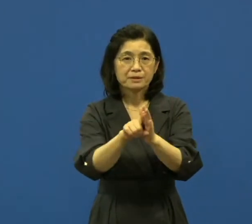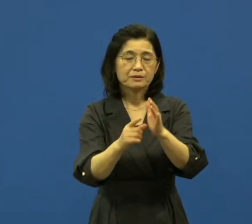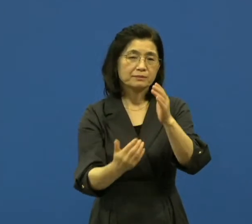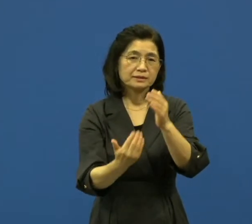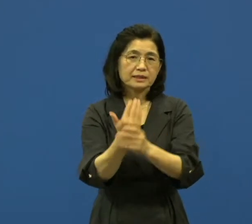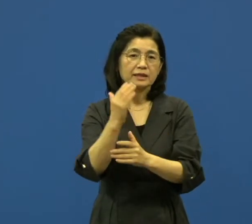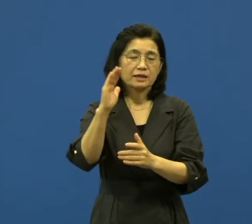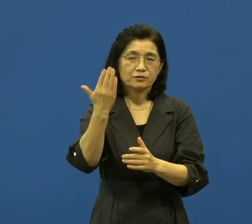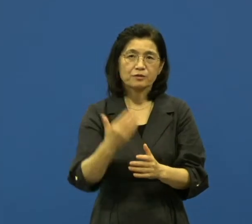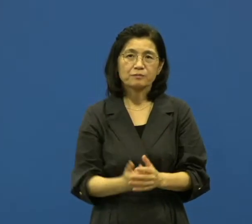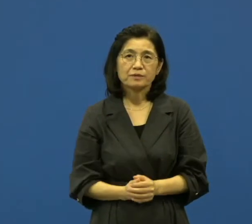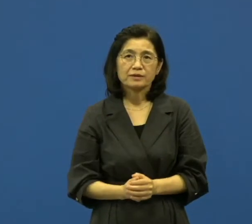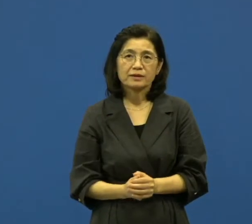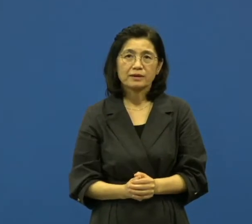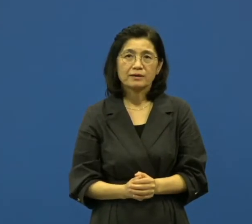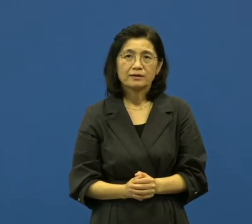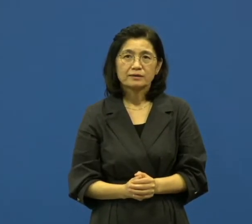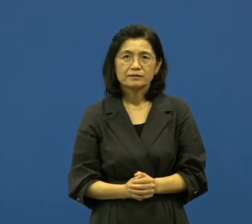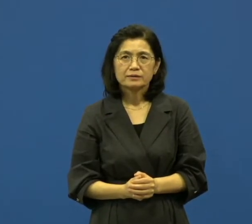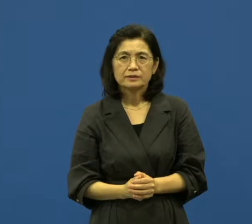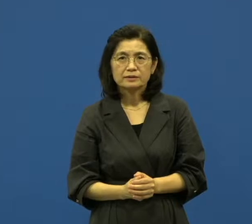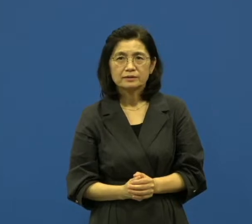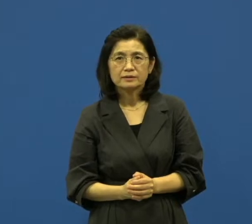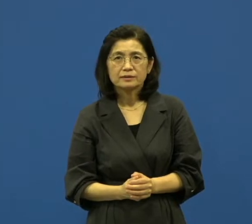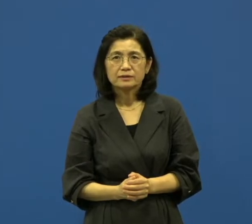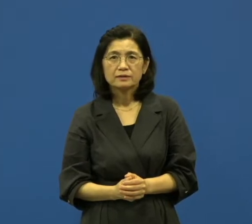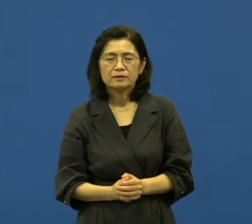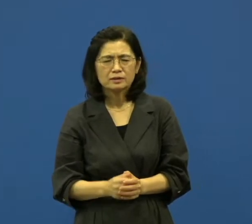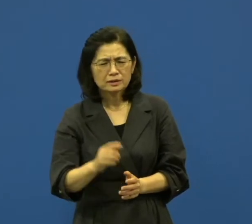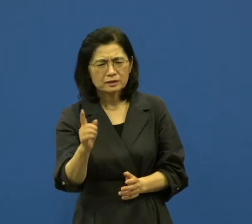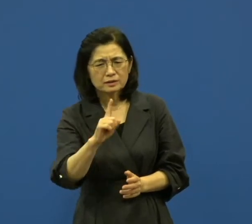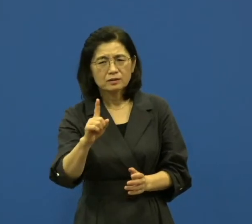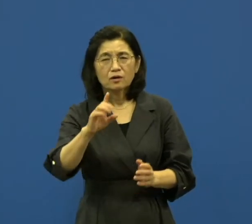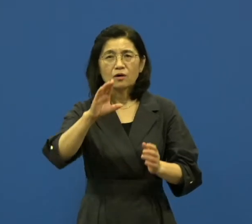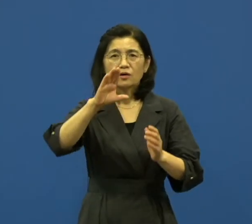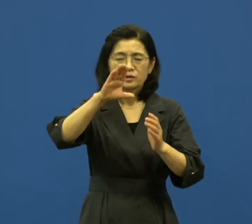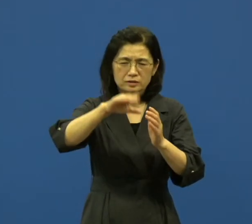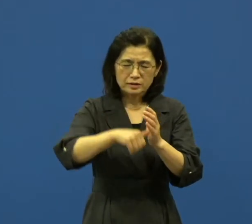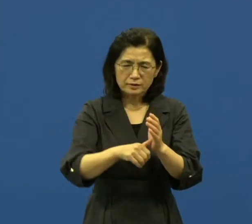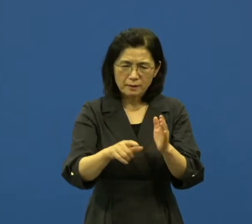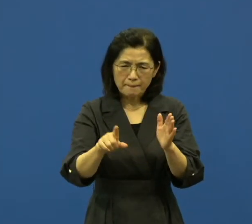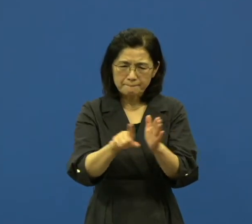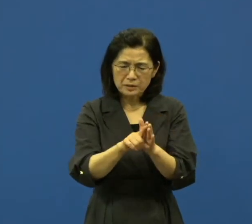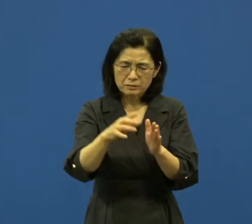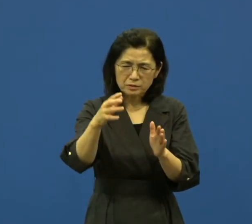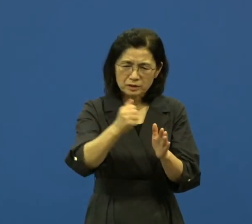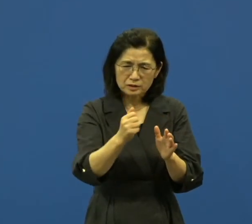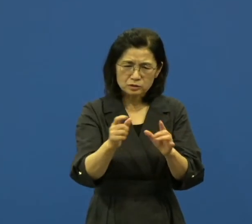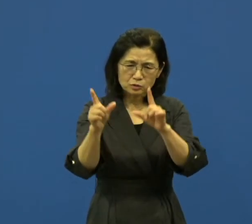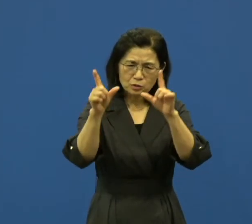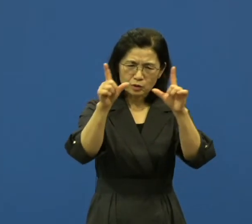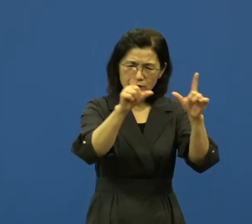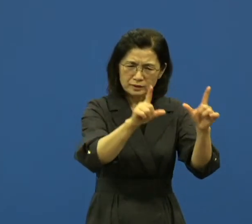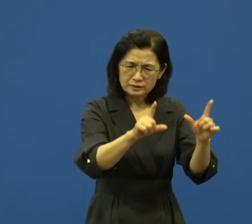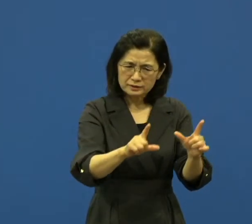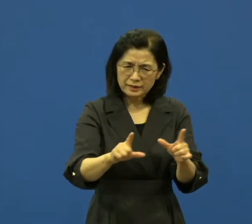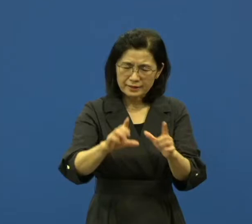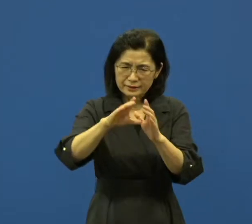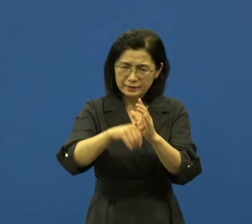경험, 어떤 때는 이 믿음으로 산다는 것이 죽을 것 같은 목을 지어오는 완전히 망할 것